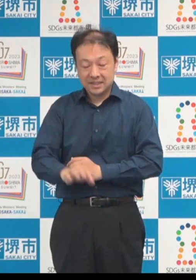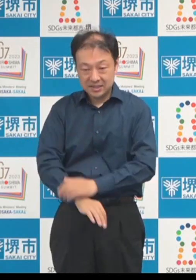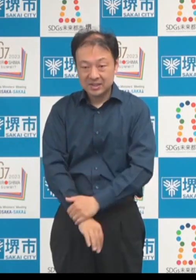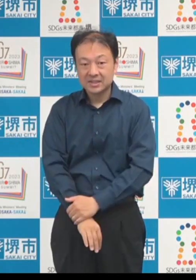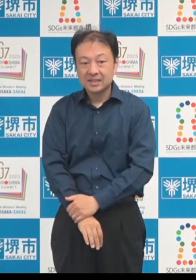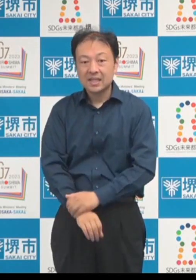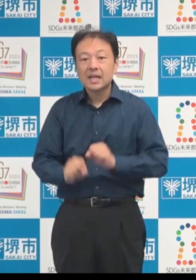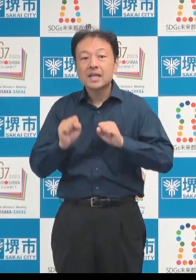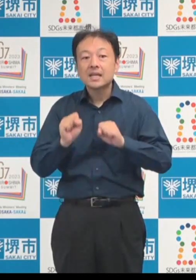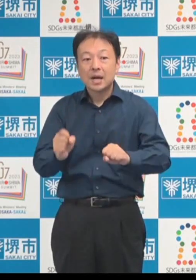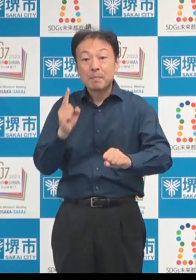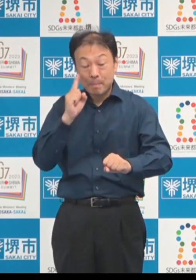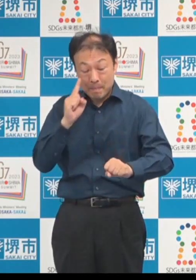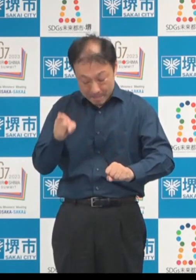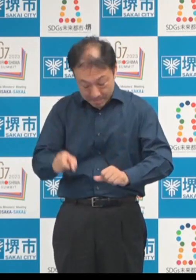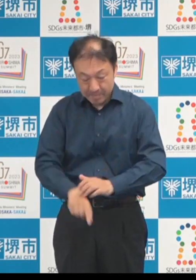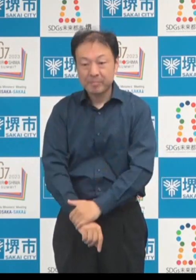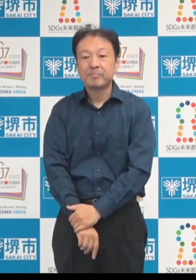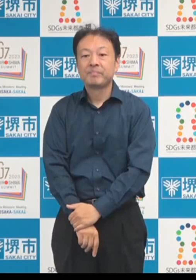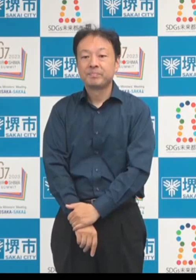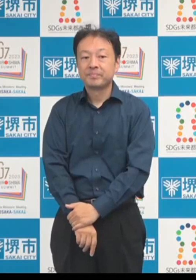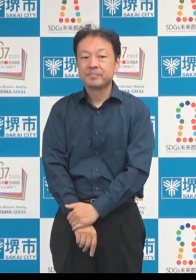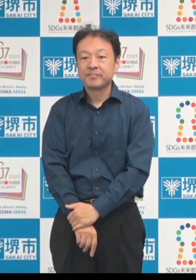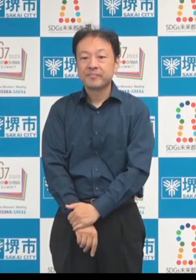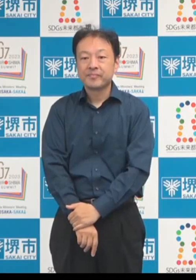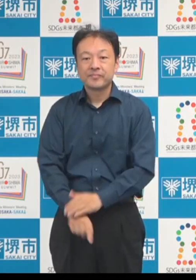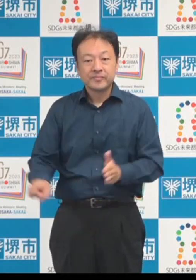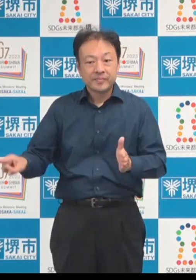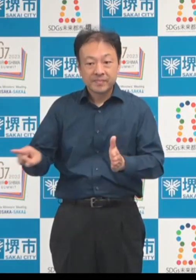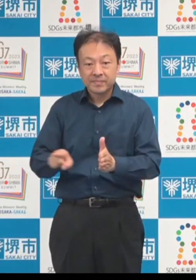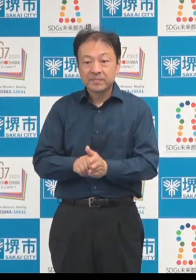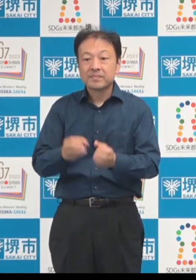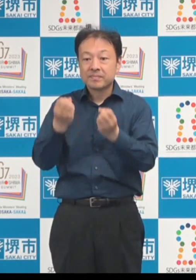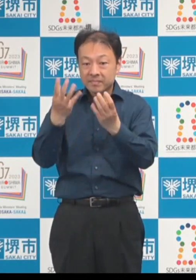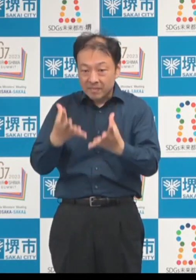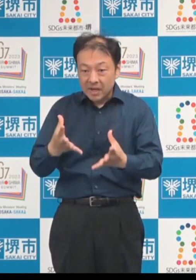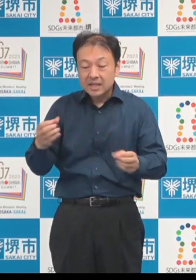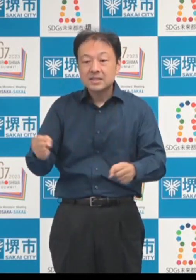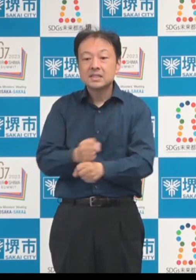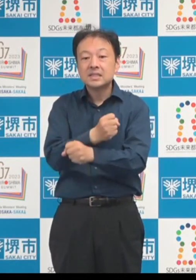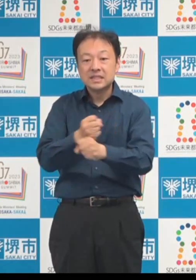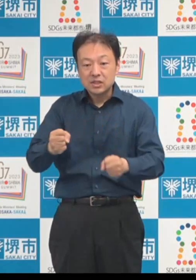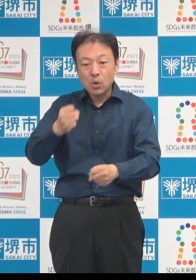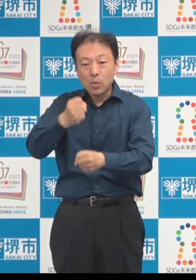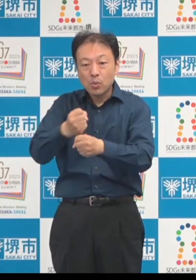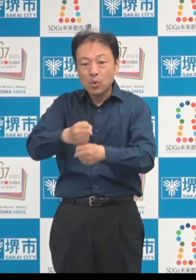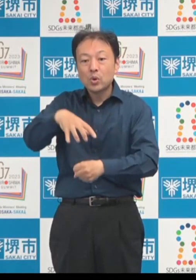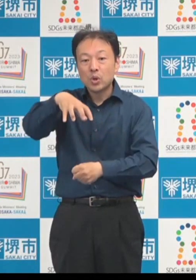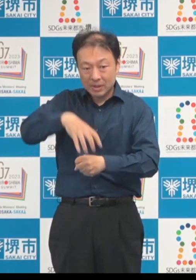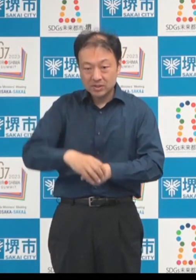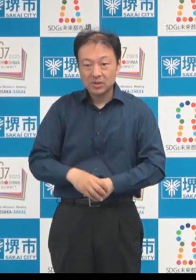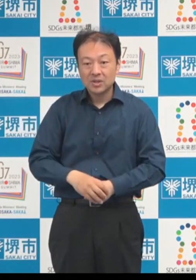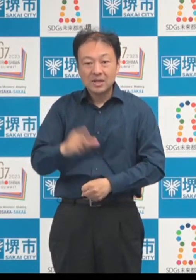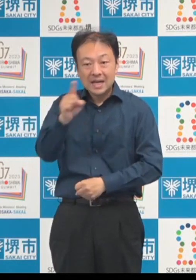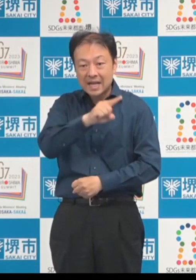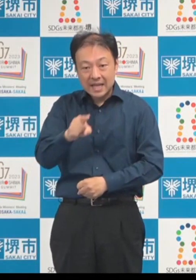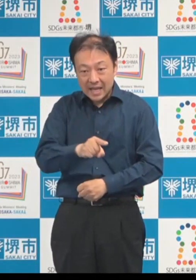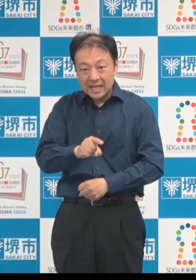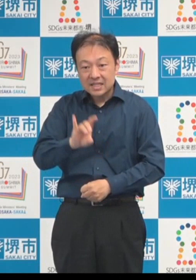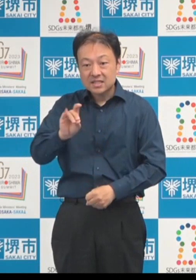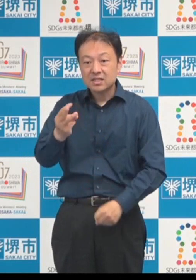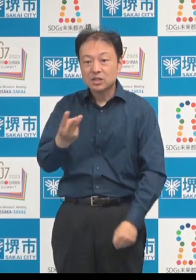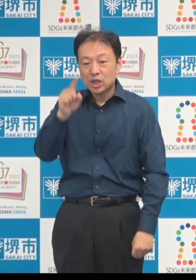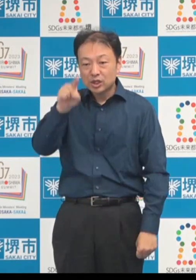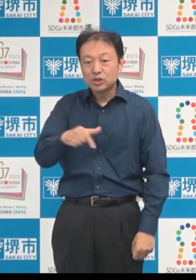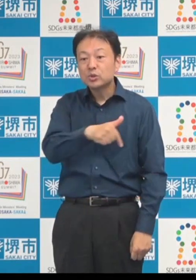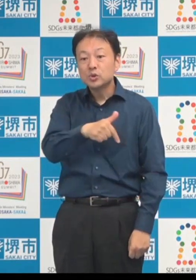実施をすることになります。これまでも新事業創造センターということで、まあ、S キューブ比較的創業期の若い事